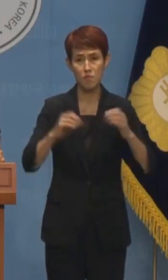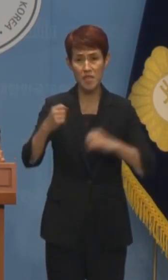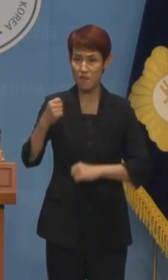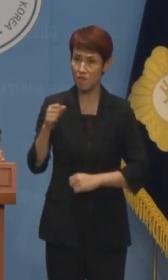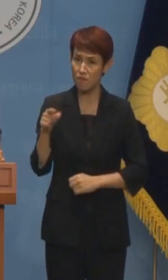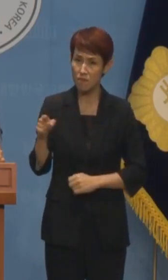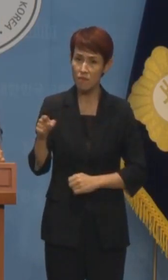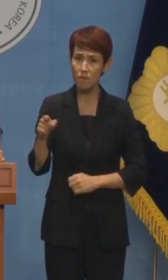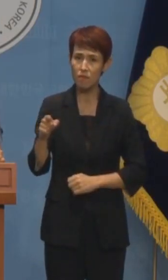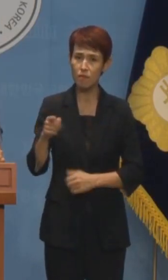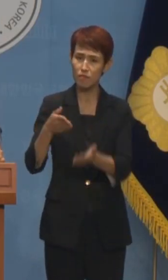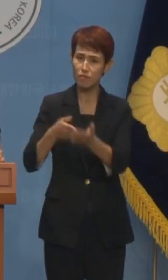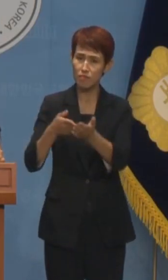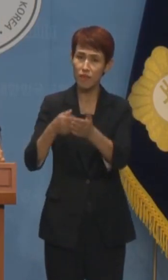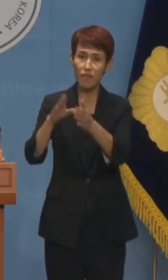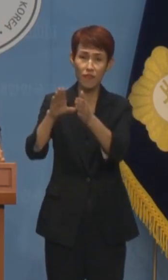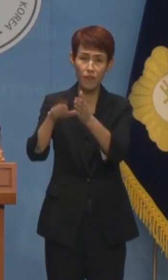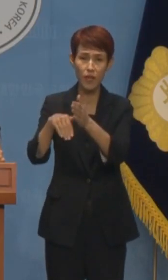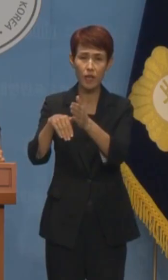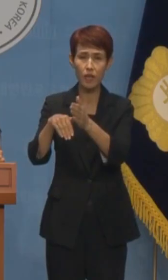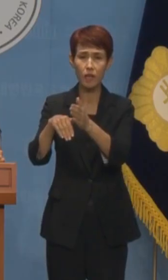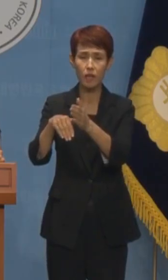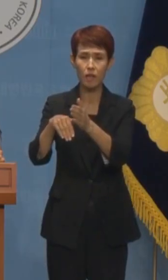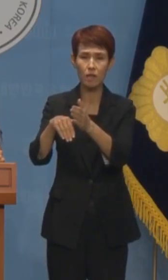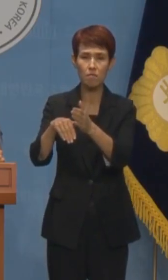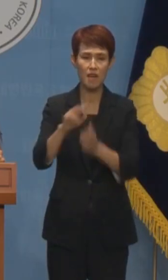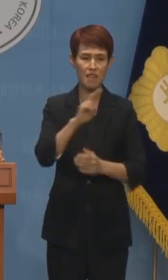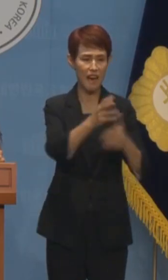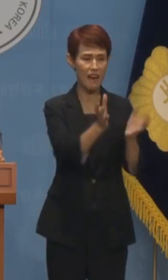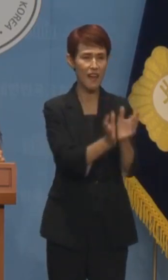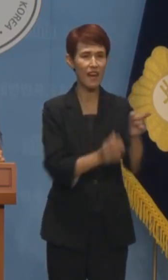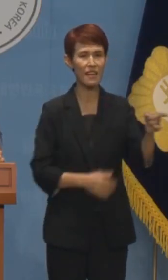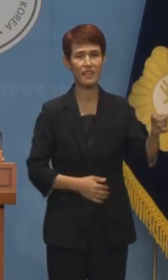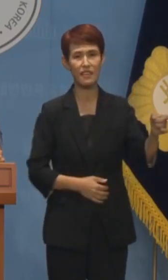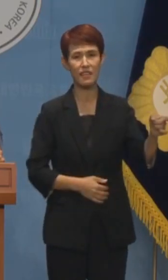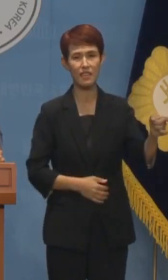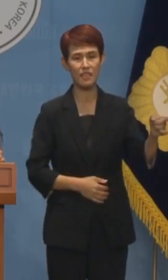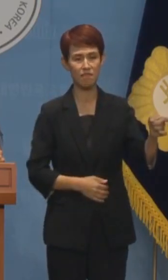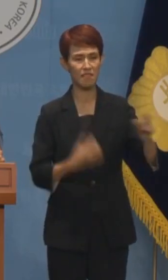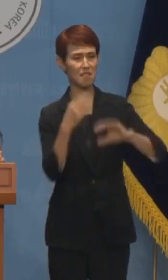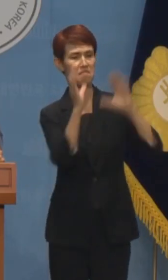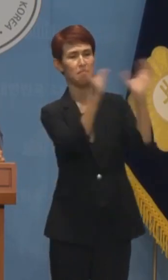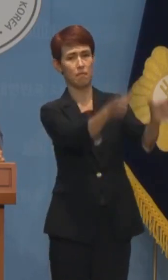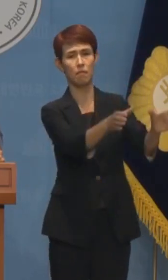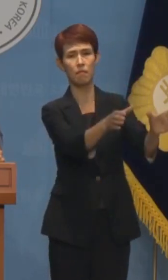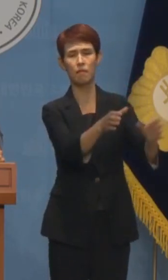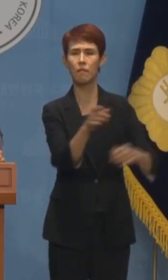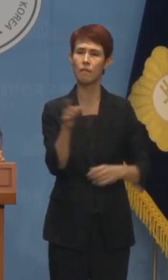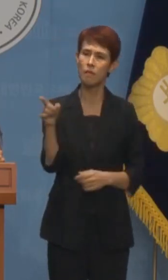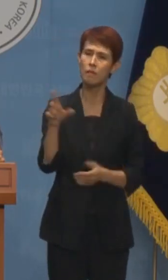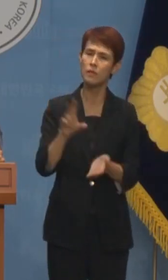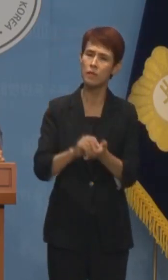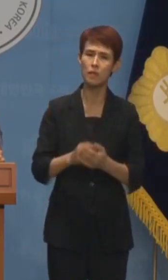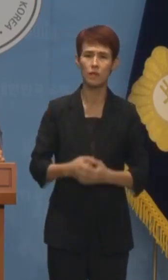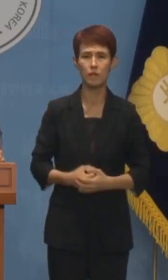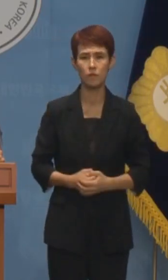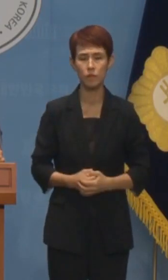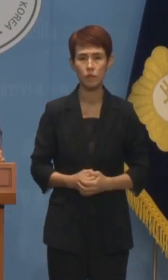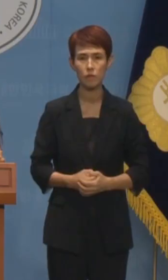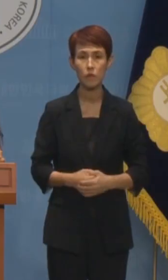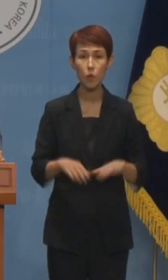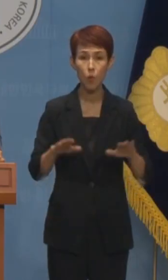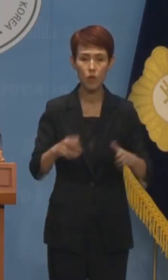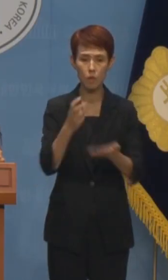국민의힘은 대변인 논평으로 야당인 민주당에게 그 책임을 전가하고 있습니다.